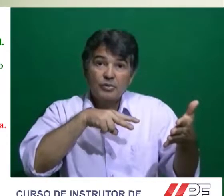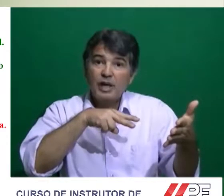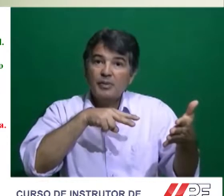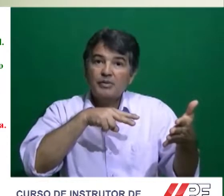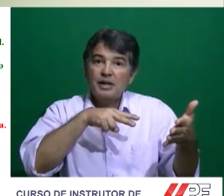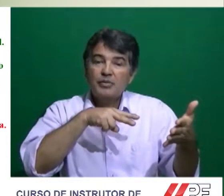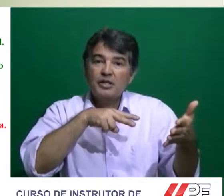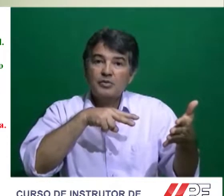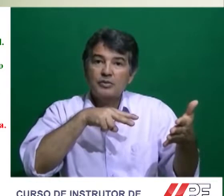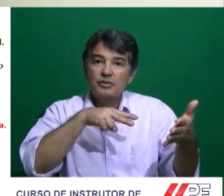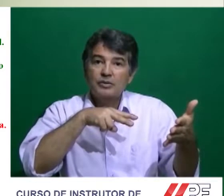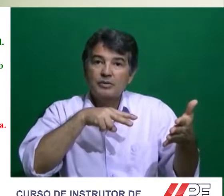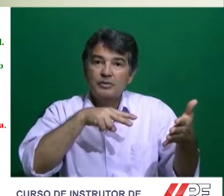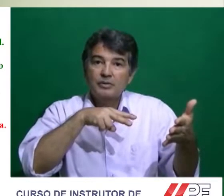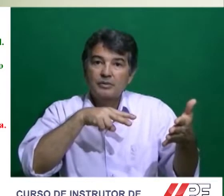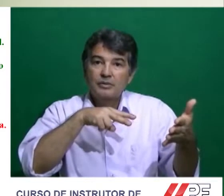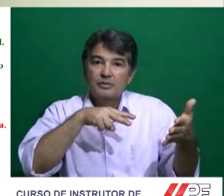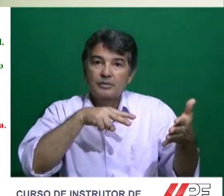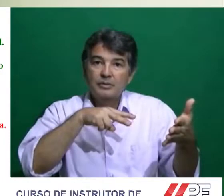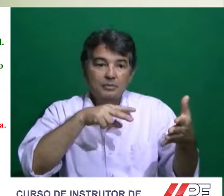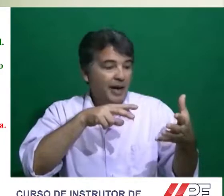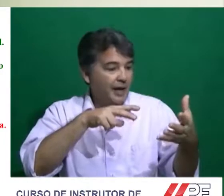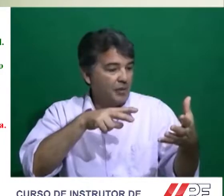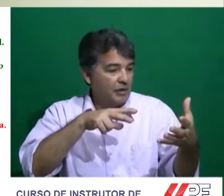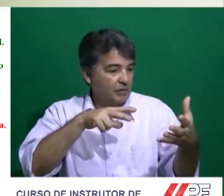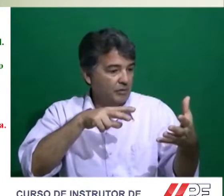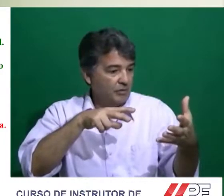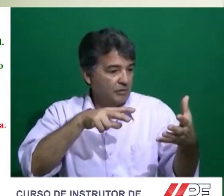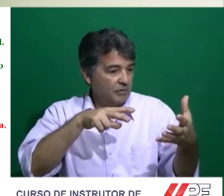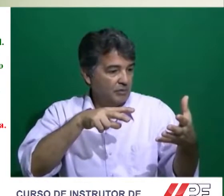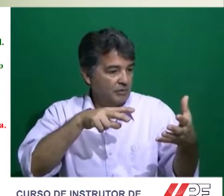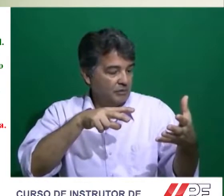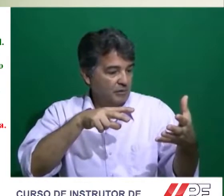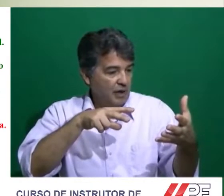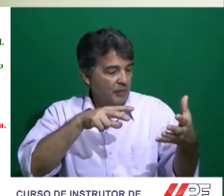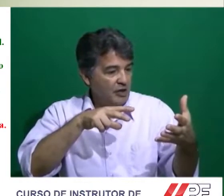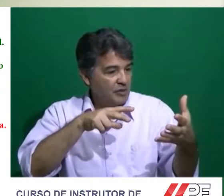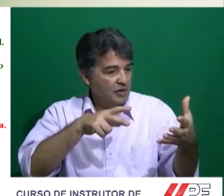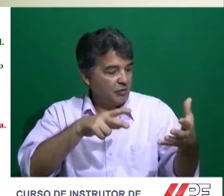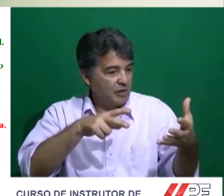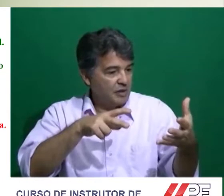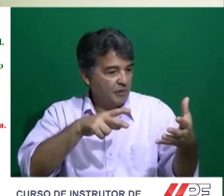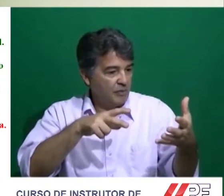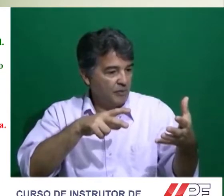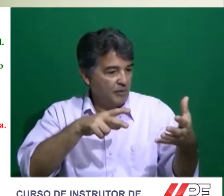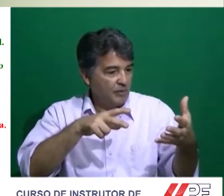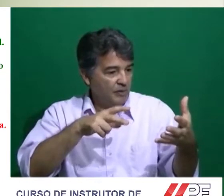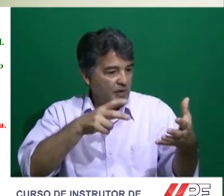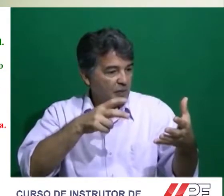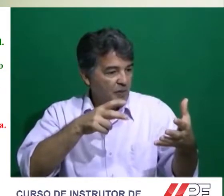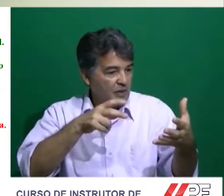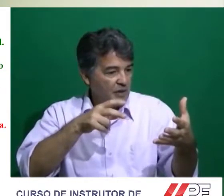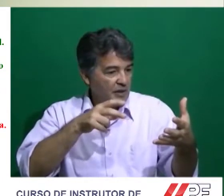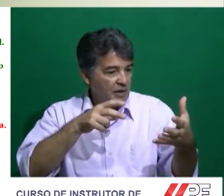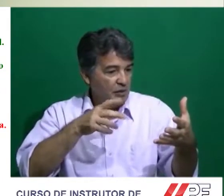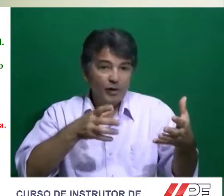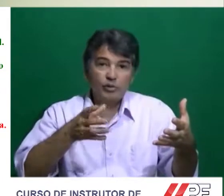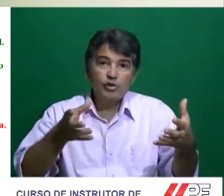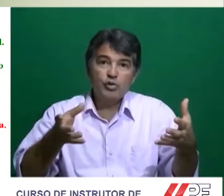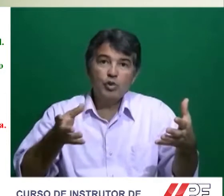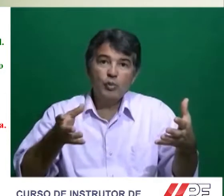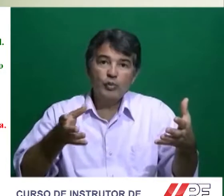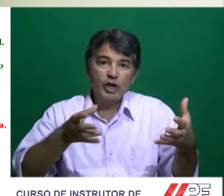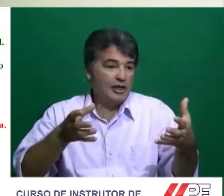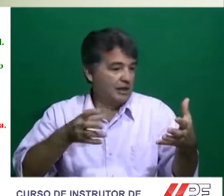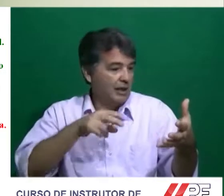Então não dá para usar o mesmo parâmetro. A mesma situação. E depois dizer que